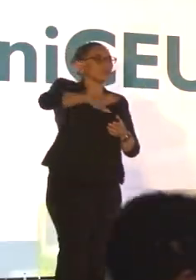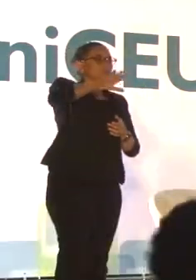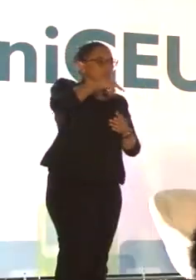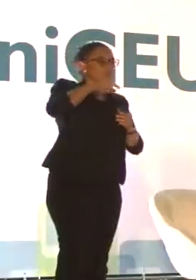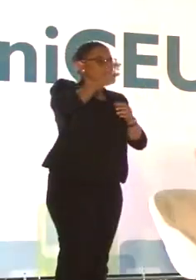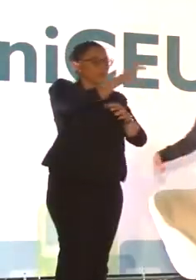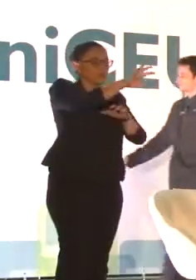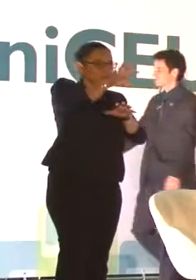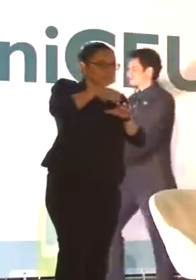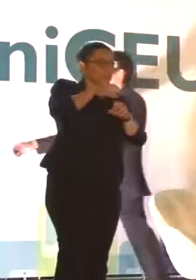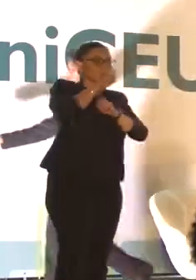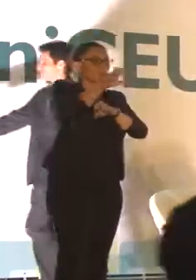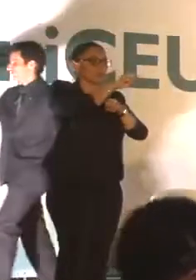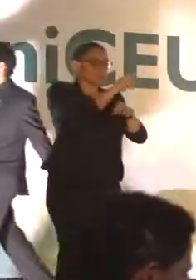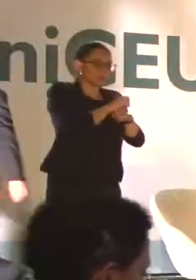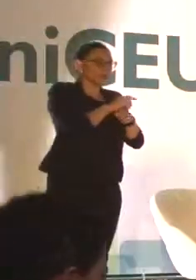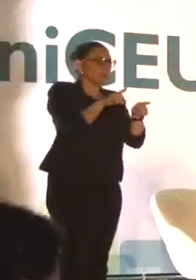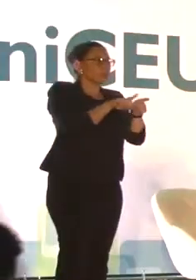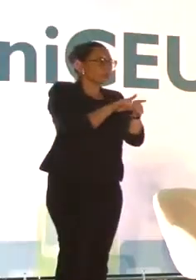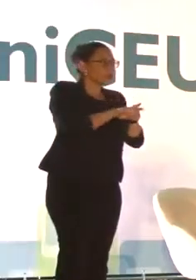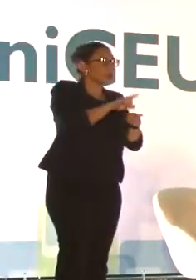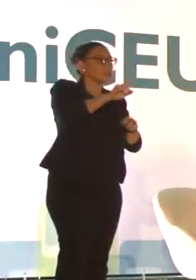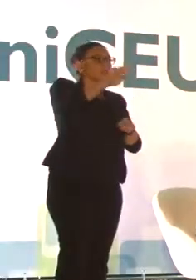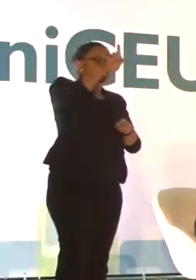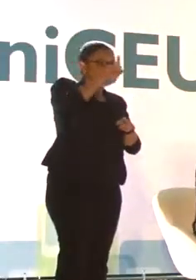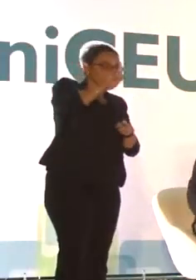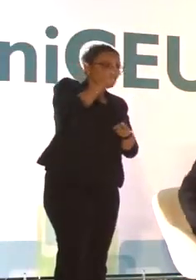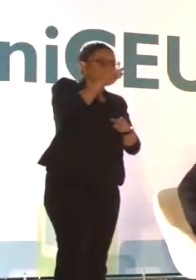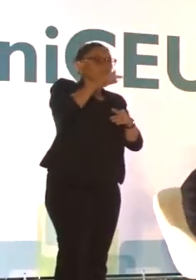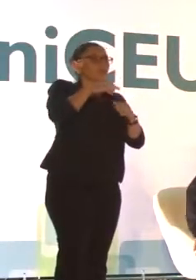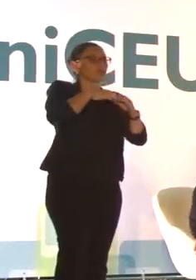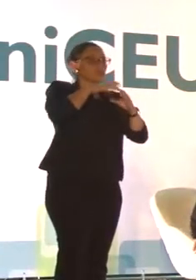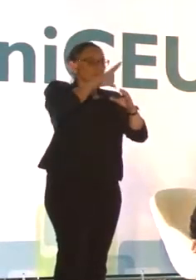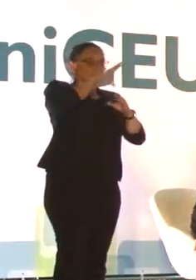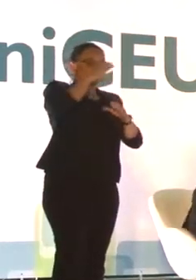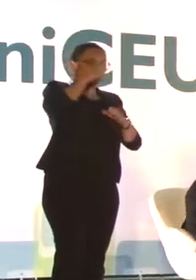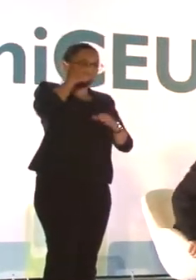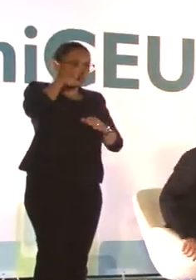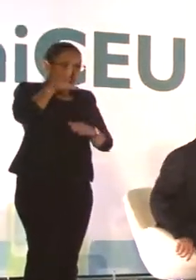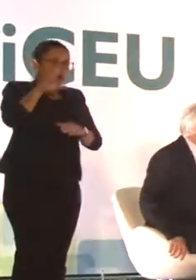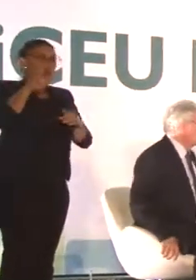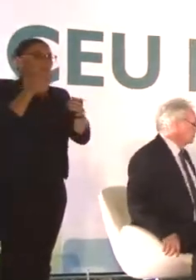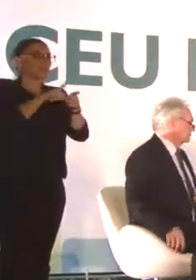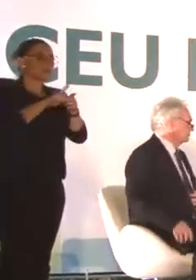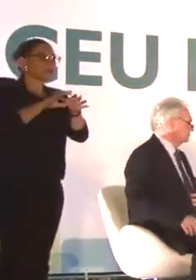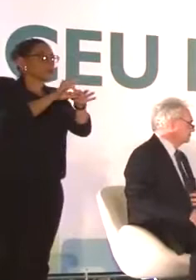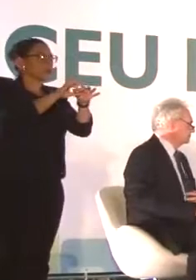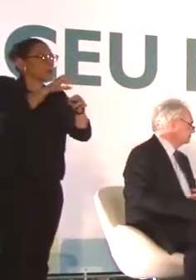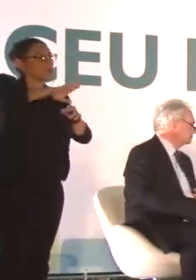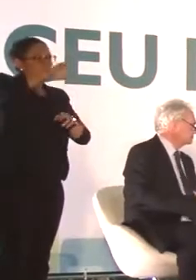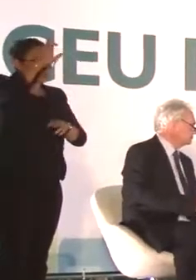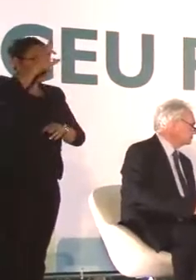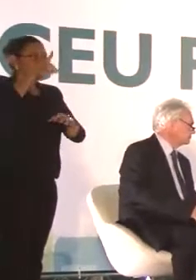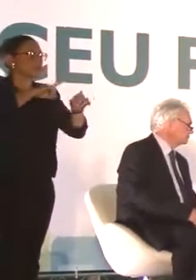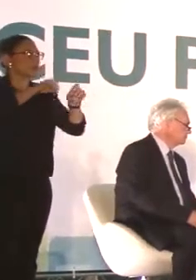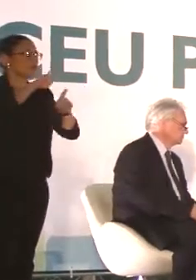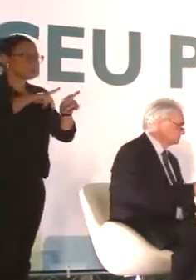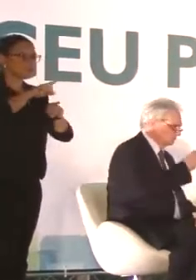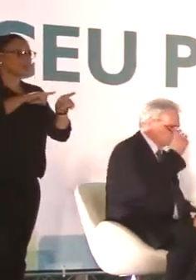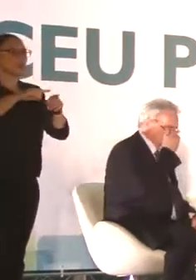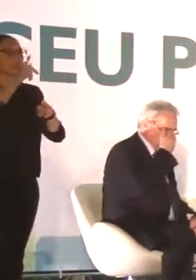Educação. Gestores dos CELs, coordenadores dos polos Unicel, professor